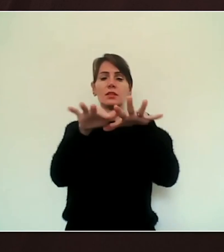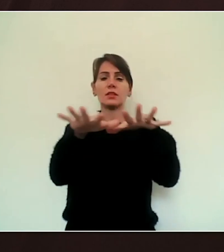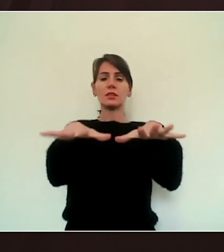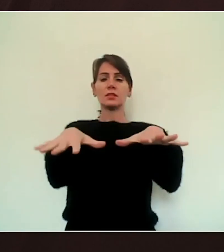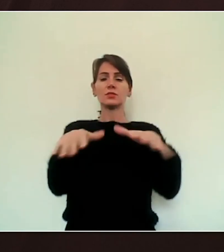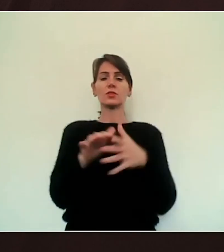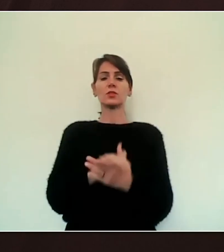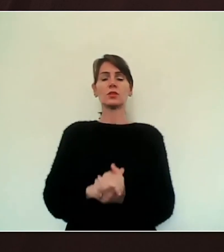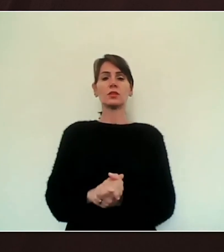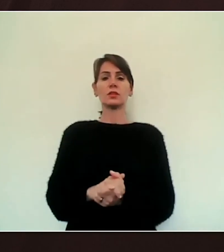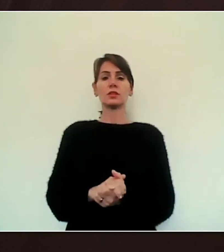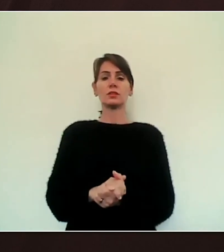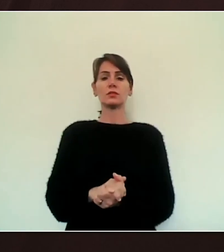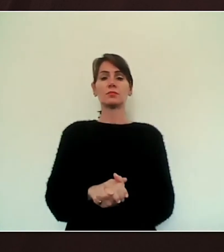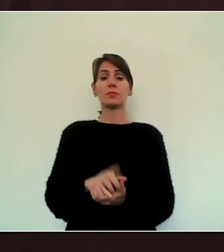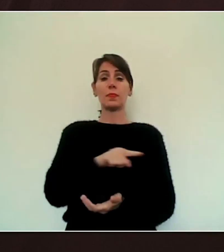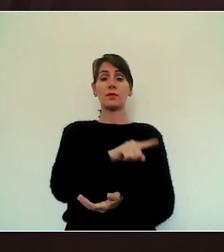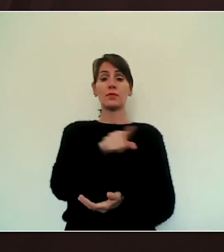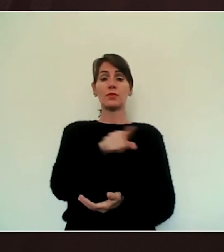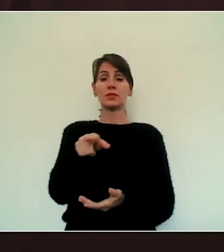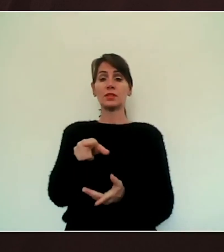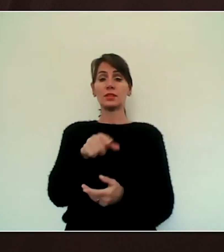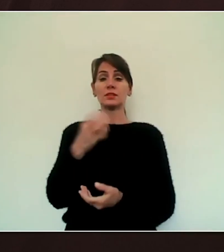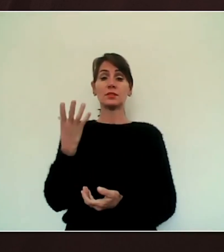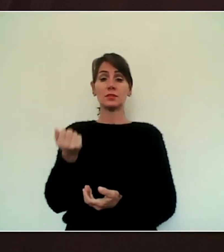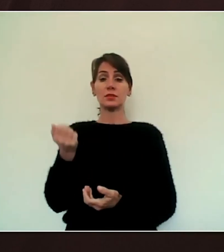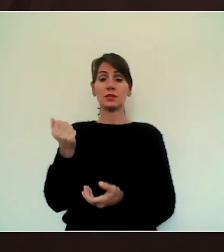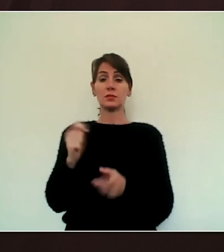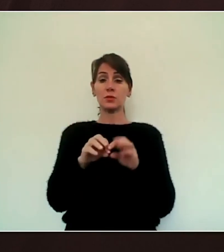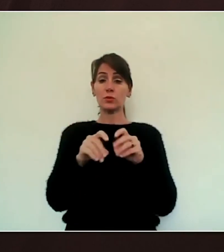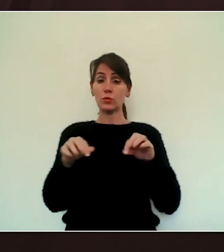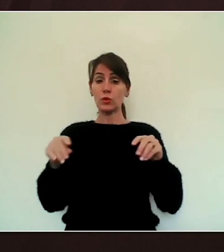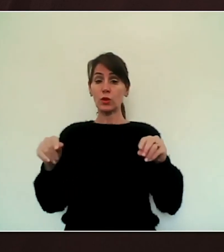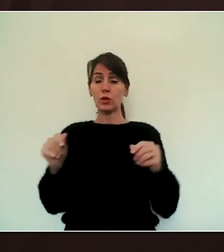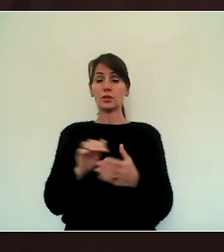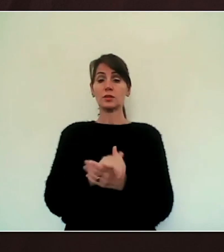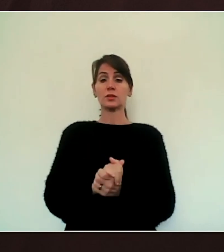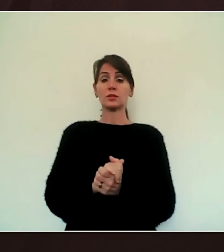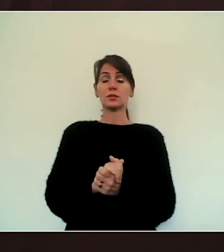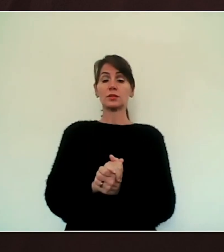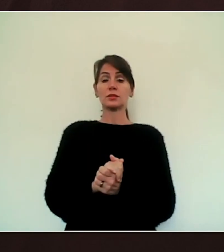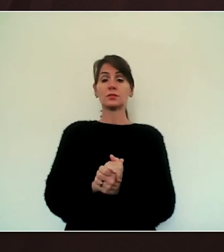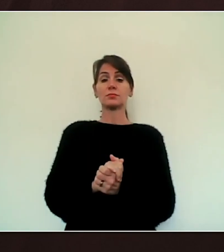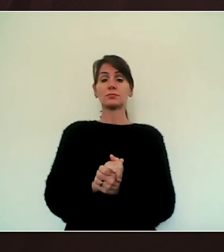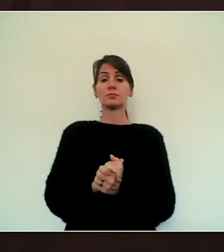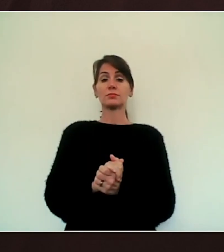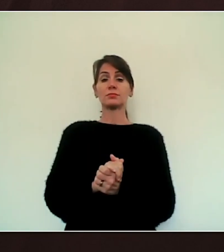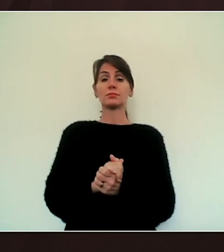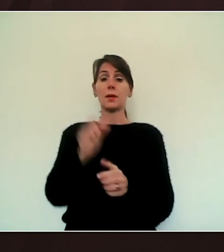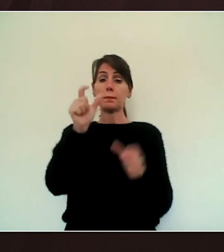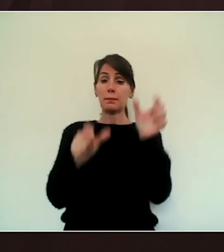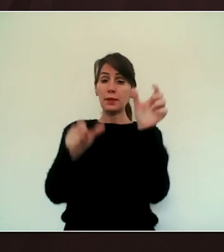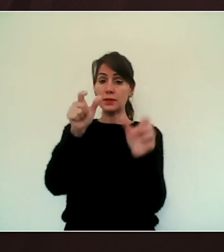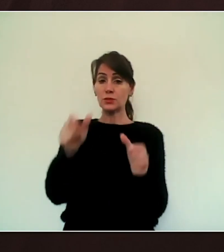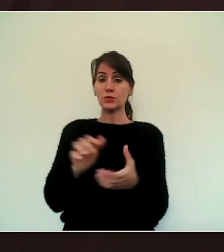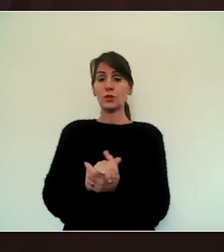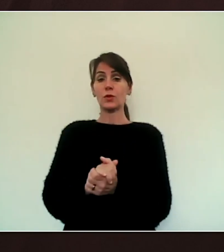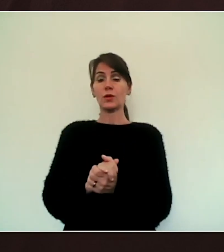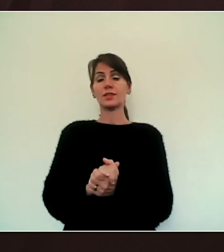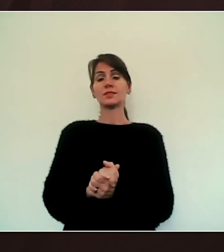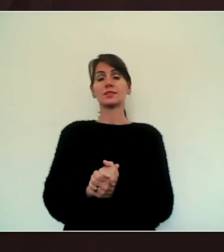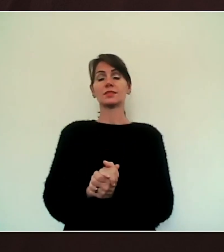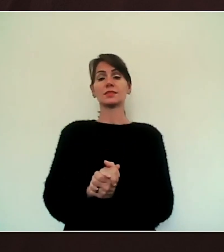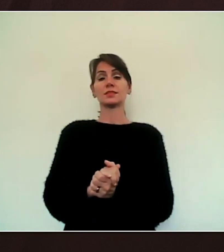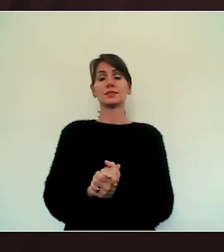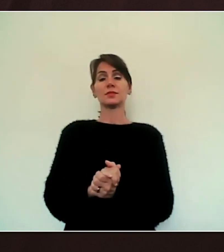sejam trigo, produzam bom fruto para o Senhor, a 100, a 60 e a